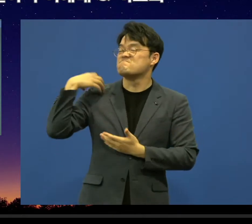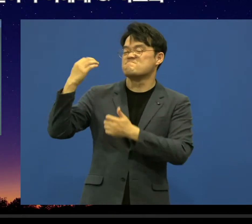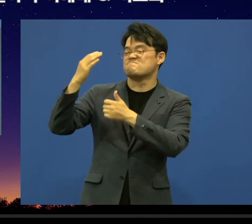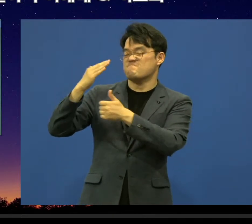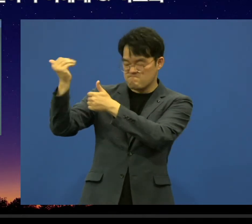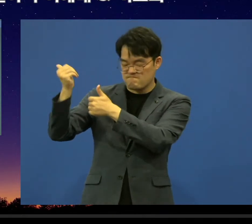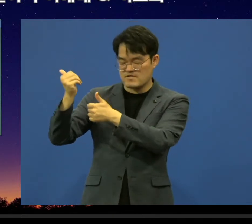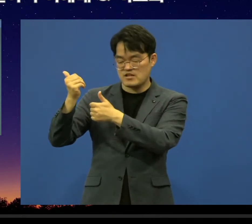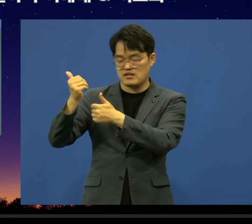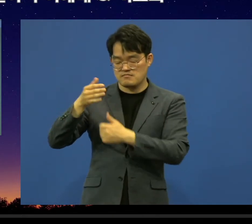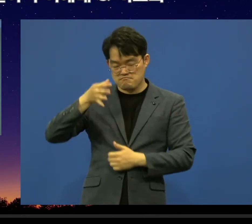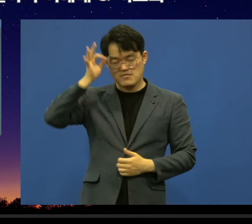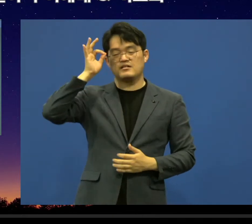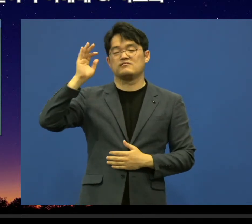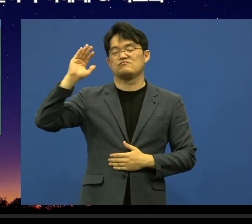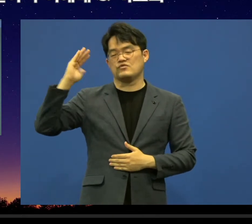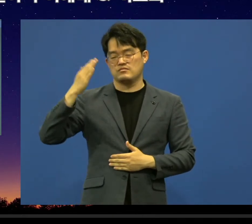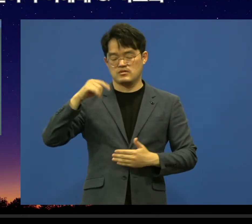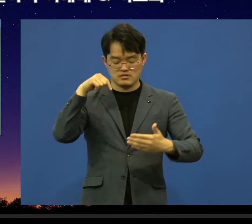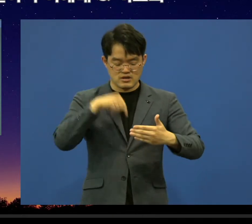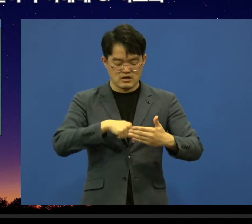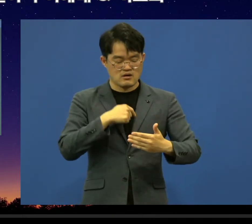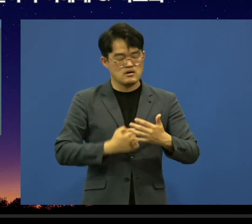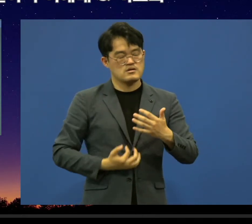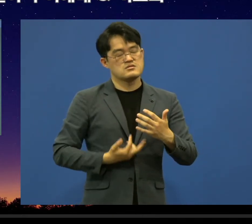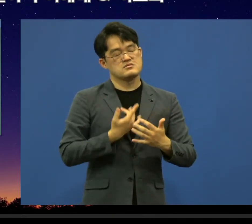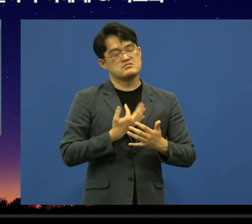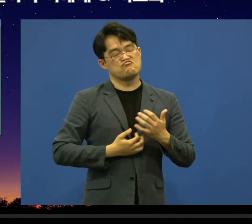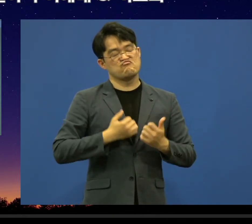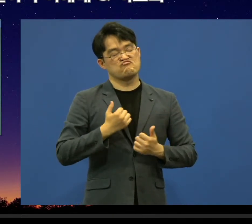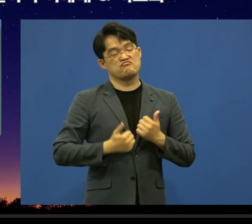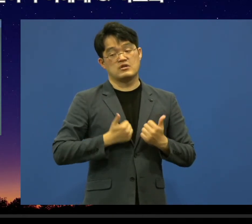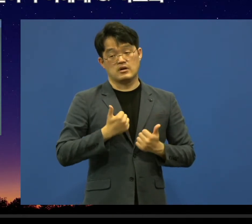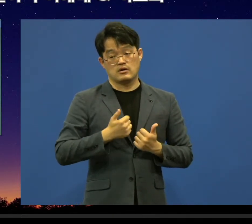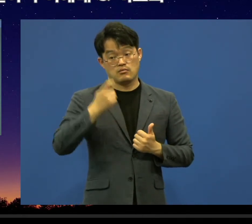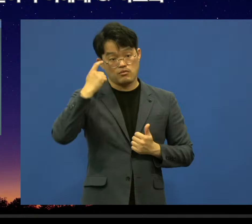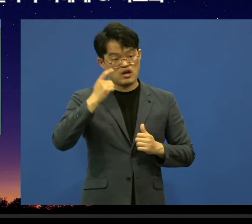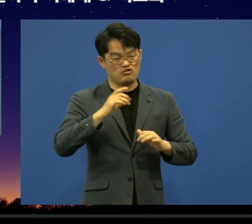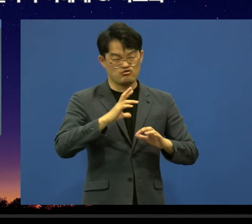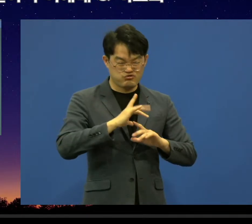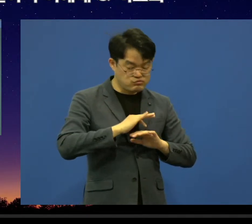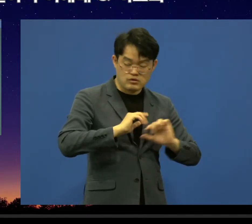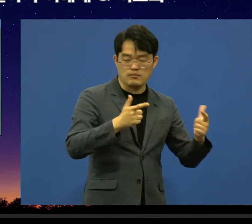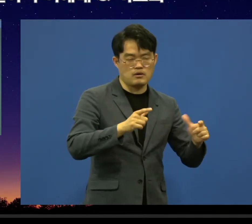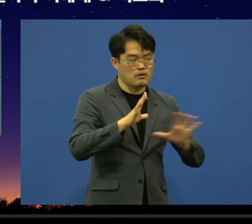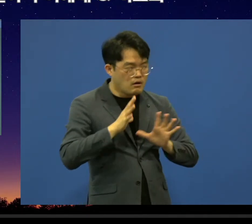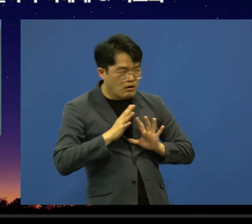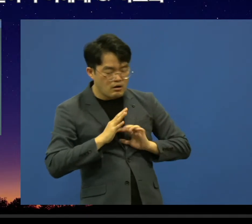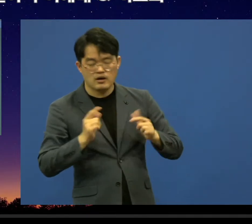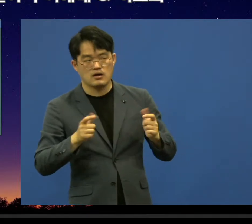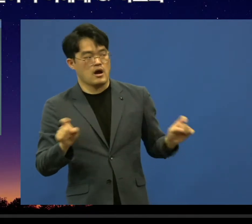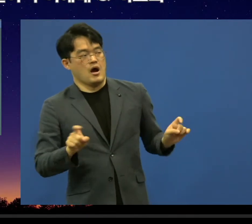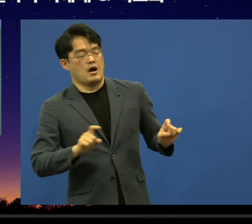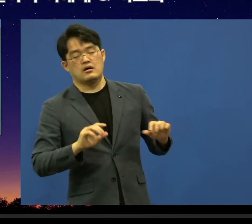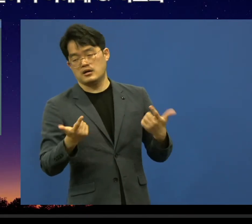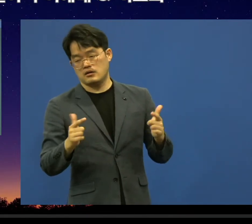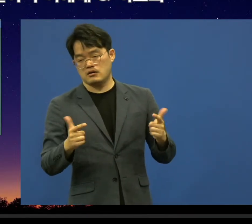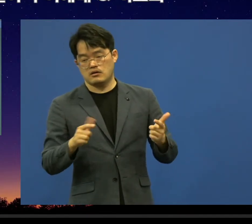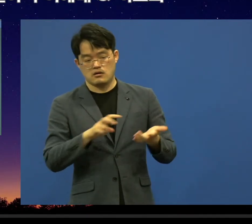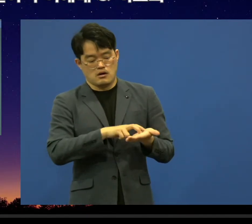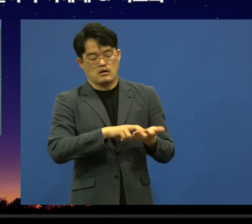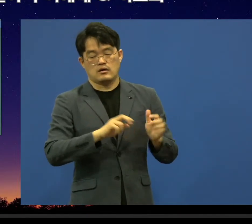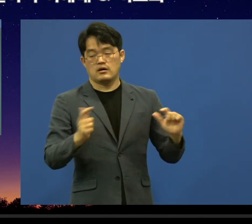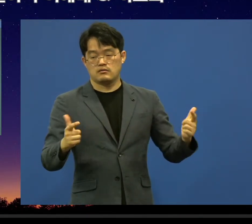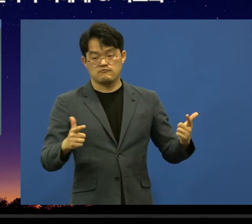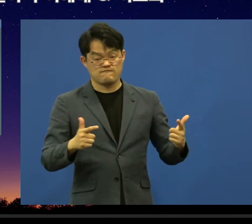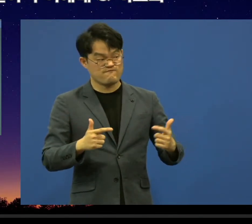거룩한 분노를 이제 막 일으키기 시작합니다. 두려움이 아닌 분노였어요. 이스라엘 백성에게는 두려움을 주는